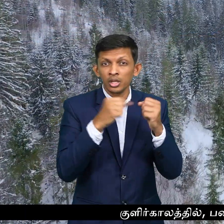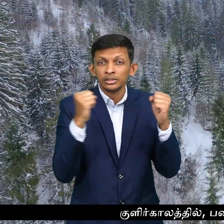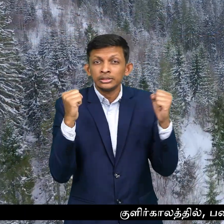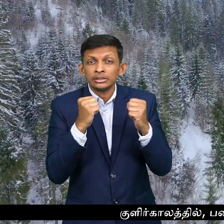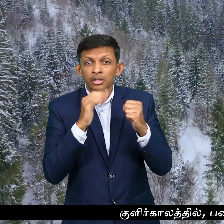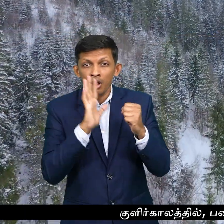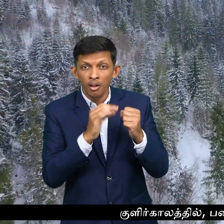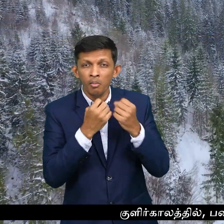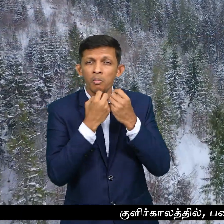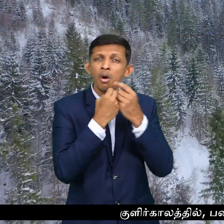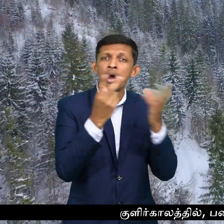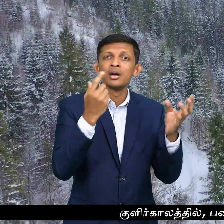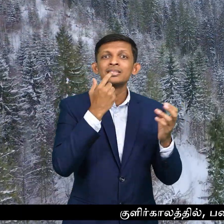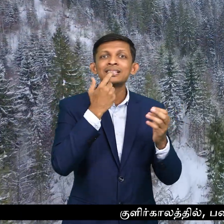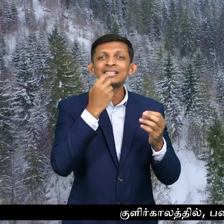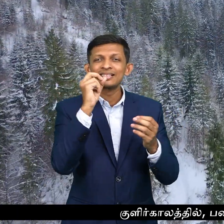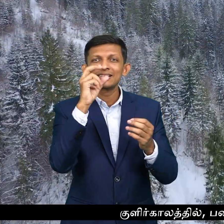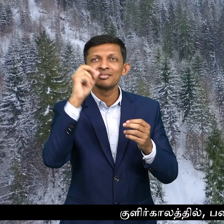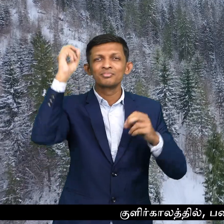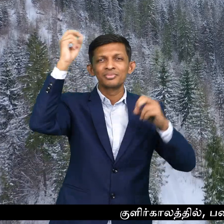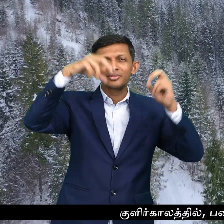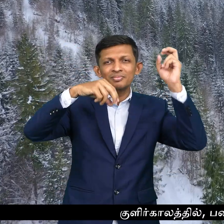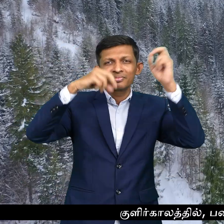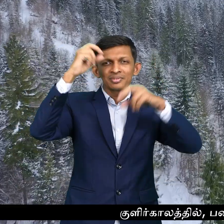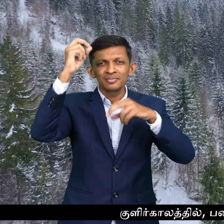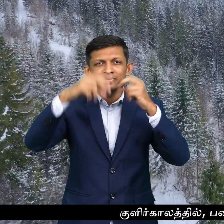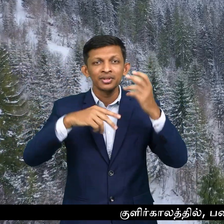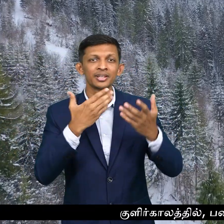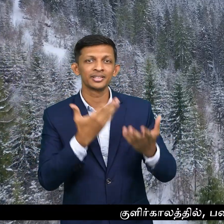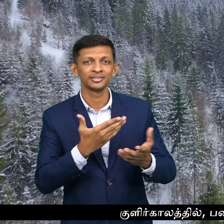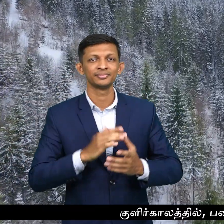குளிர்காலத்தில் பனிப்பொழிவு இருக்கலாம்.